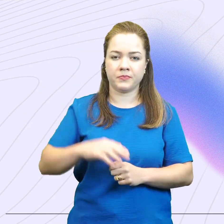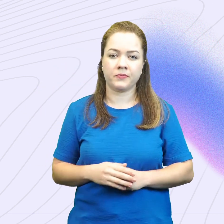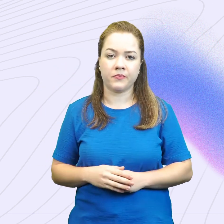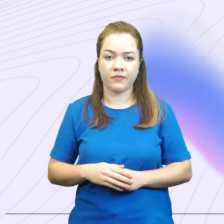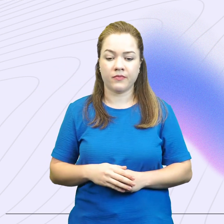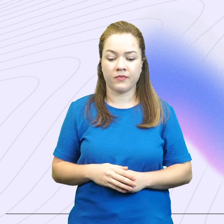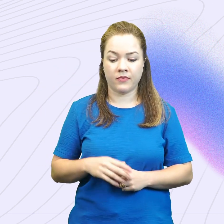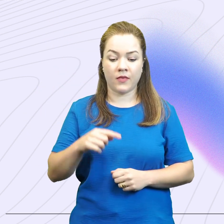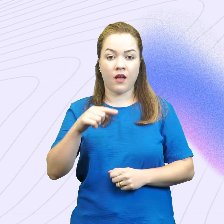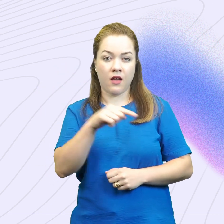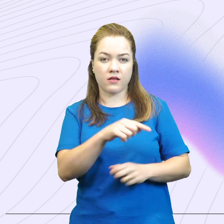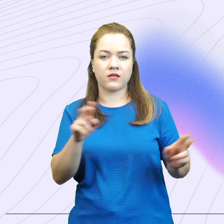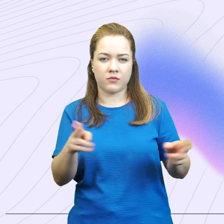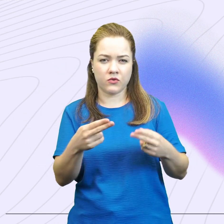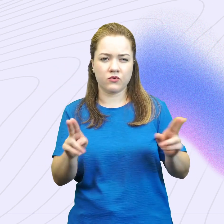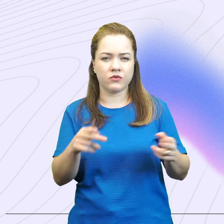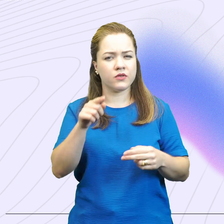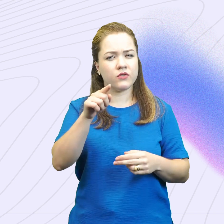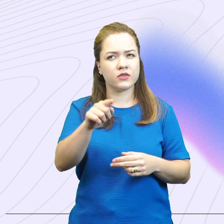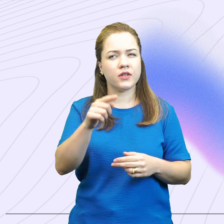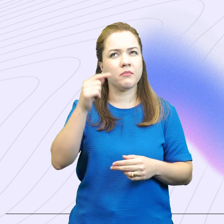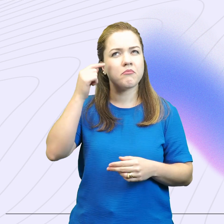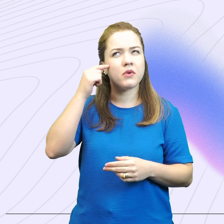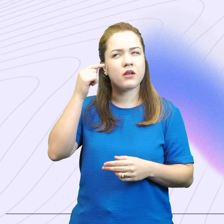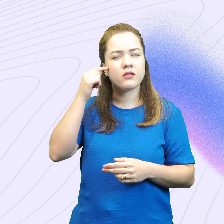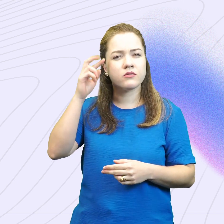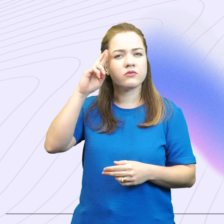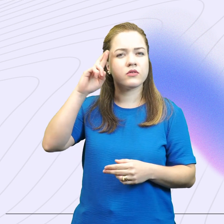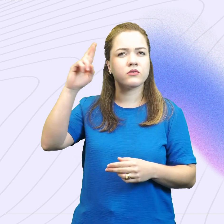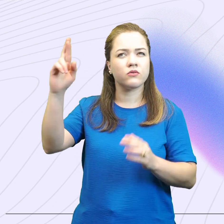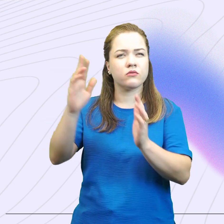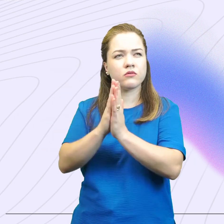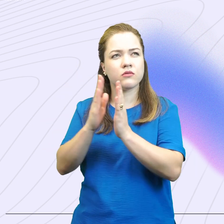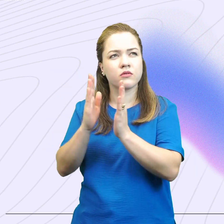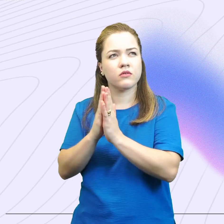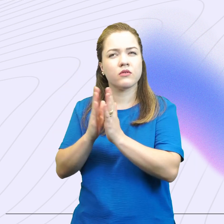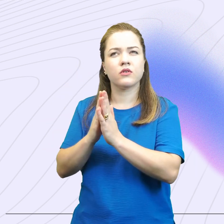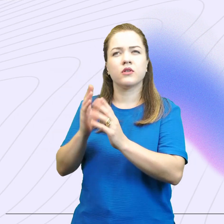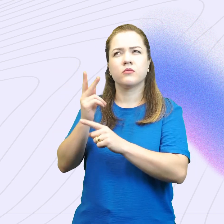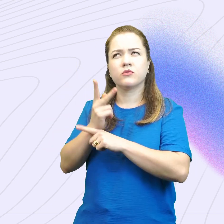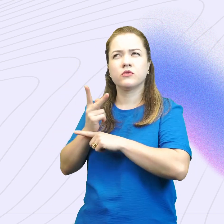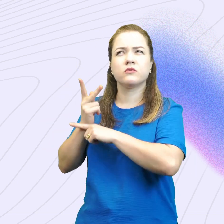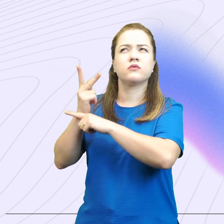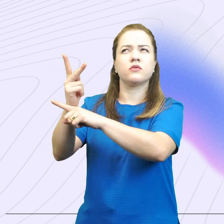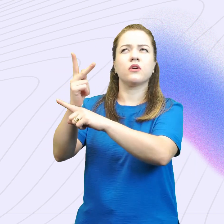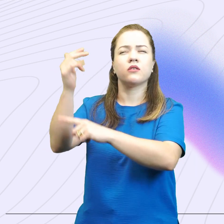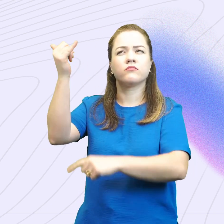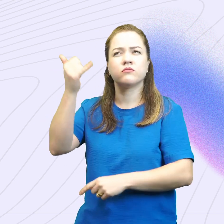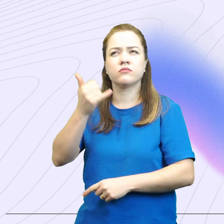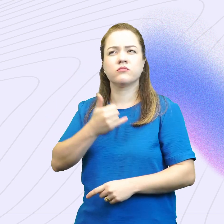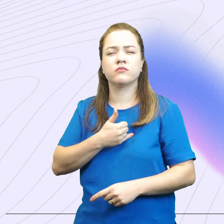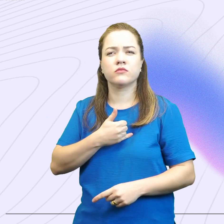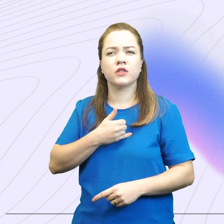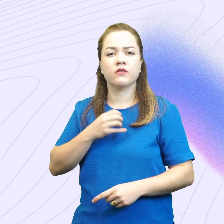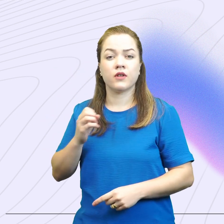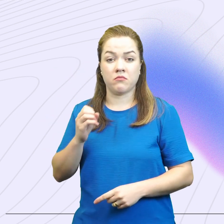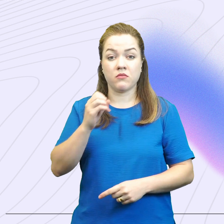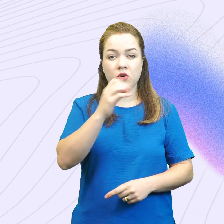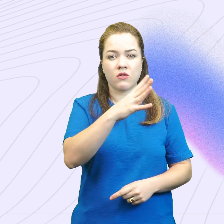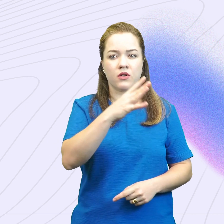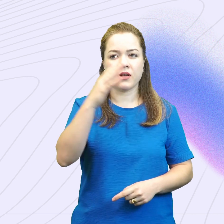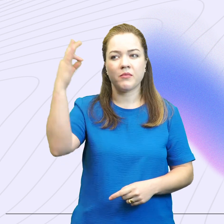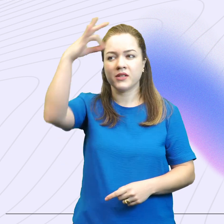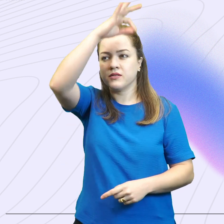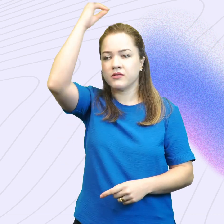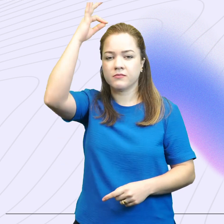canção, você possa meditar no Senhor, você possa orar e buscar e ouvir a voz de Deus, e sair daqui instigado pelo Espírito